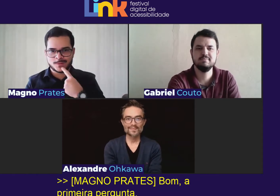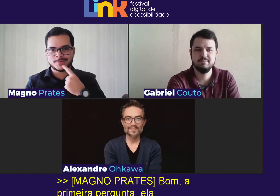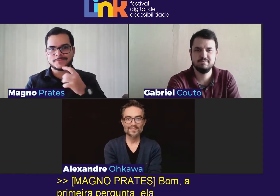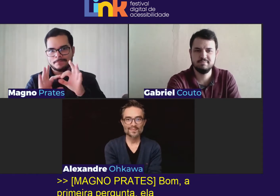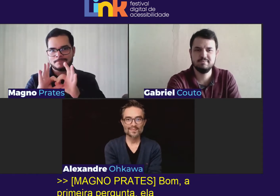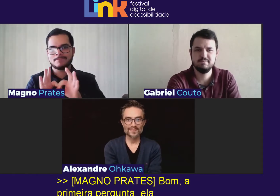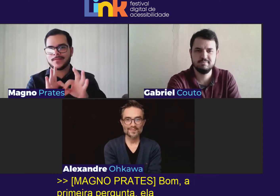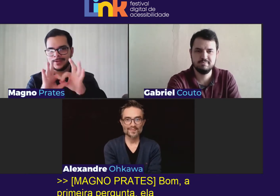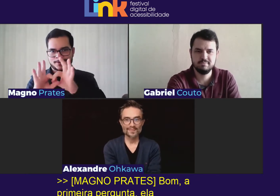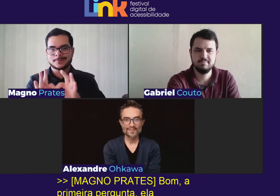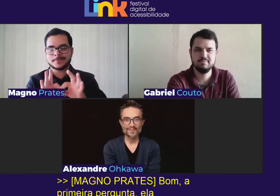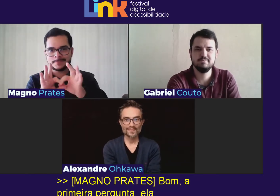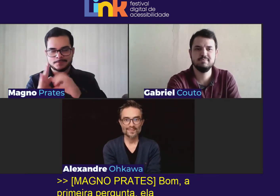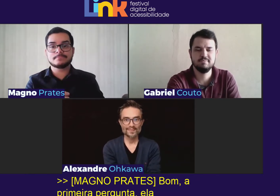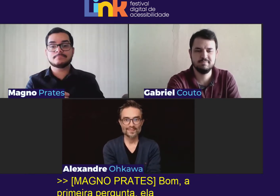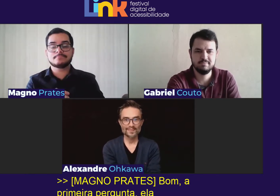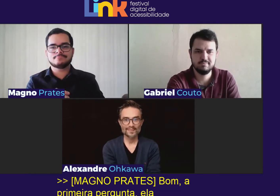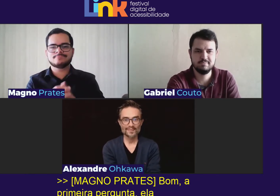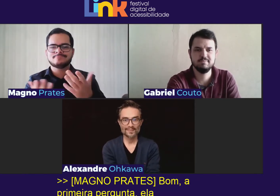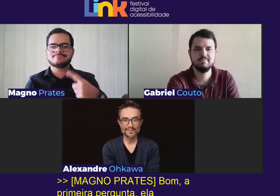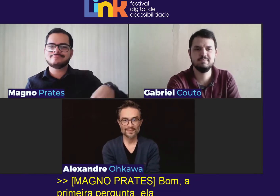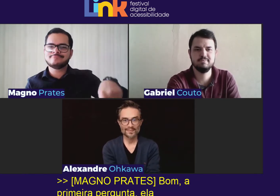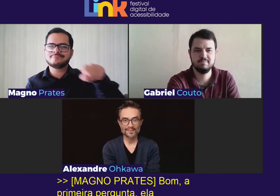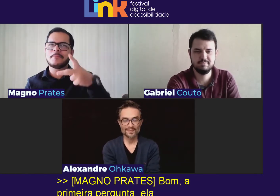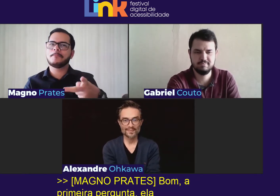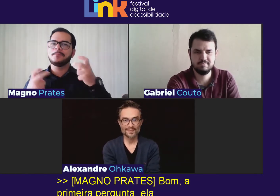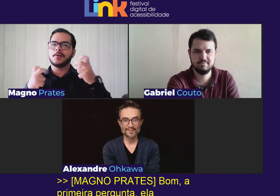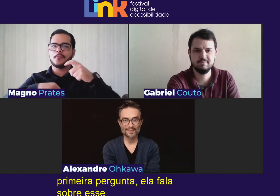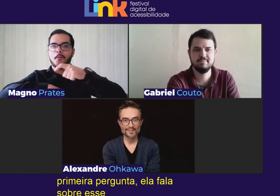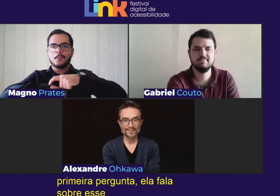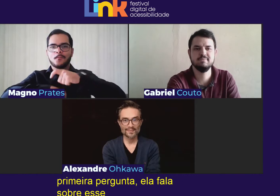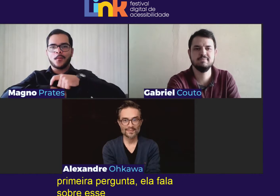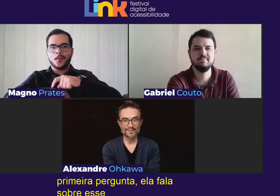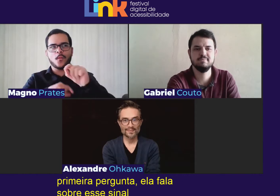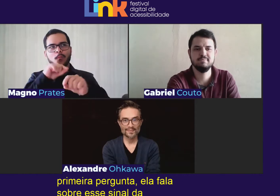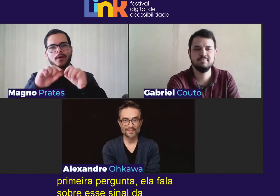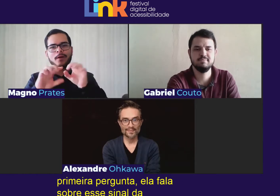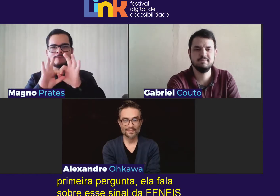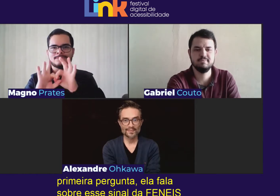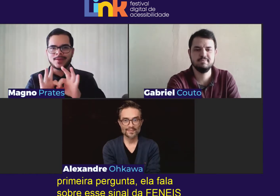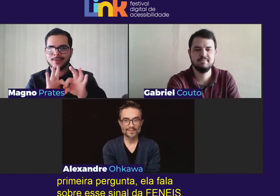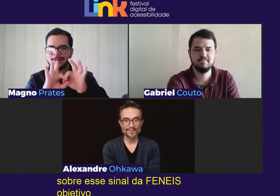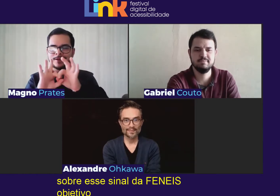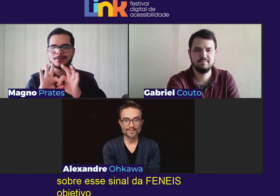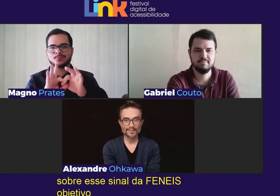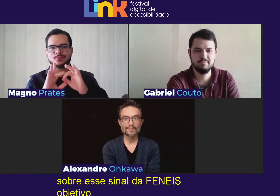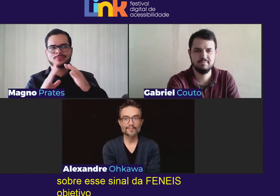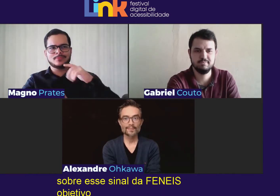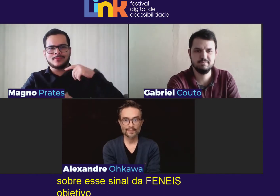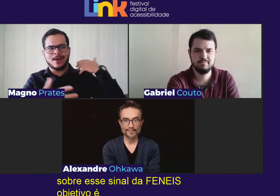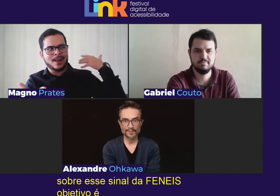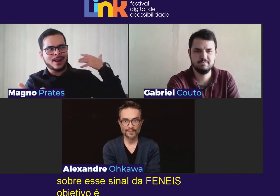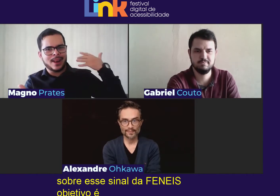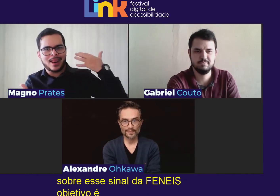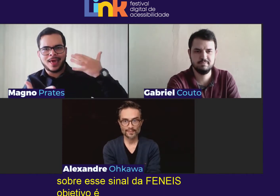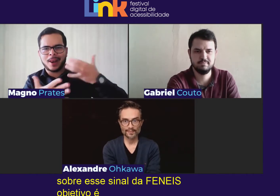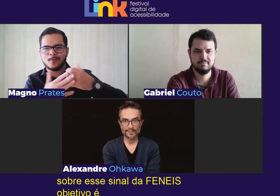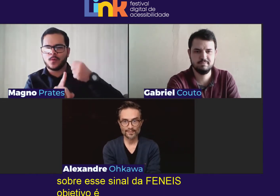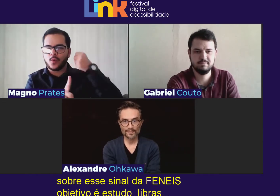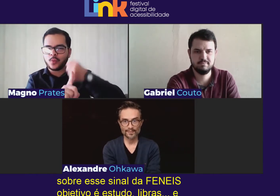O nosso objetivo é o ensino de surdos, né? Ensinamos Libras. E a gente percebeu que esse momento, já há